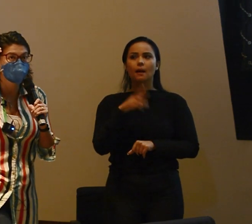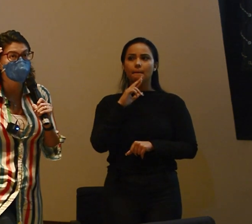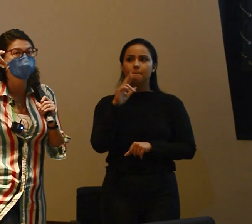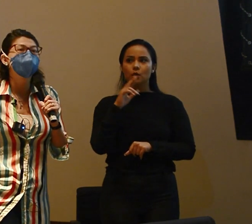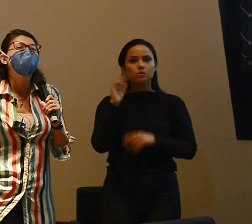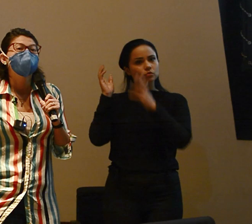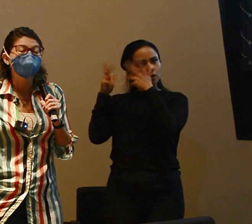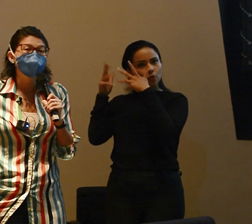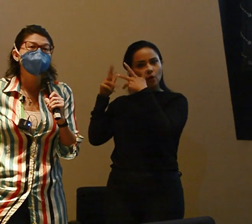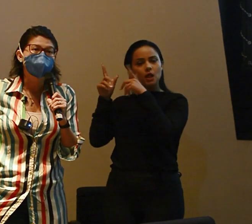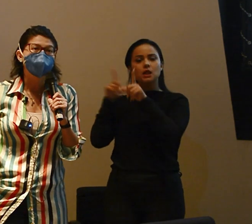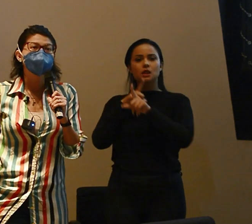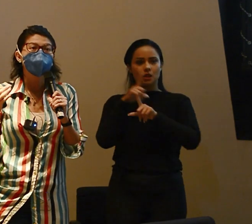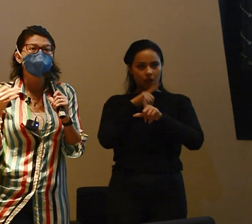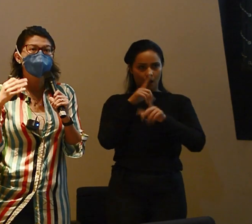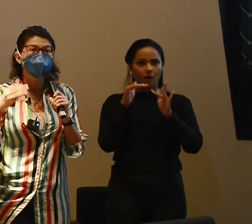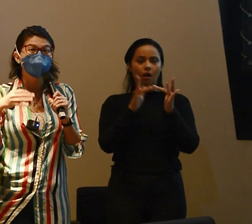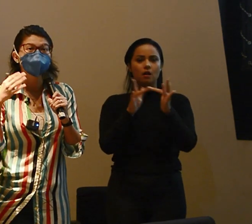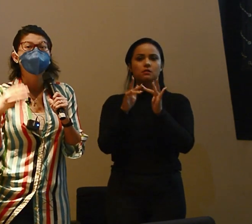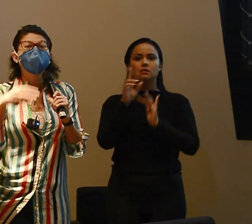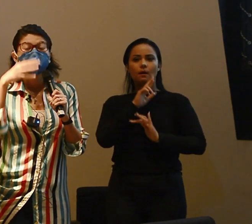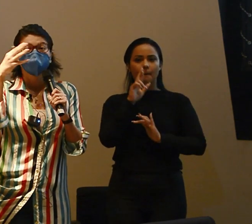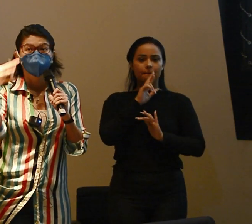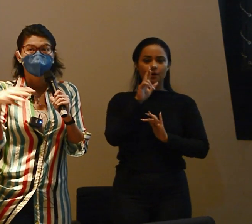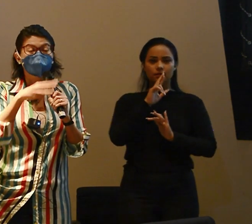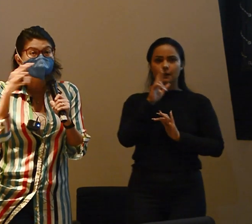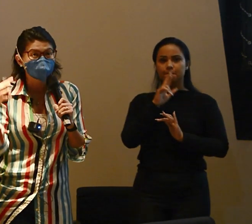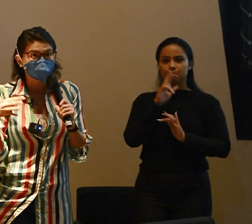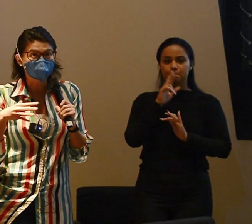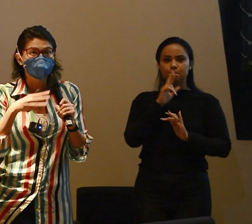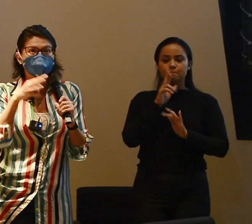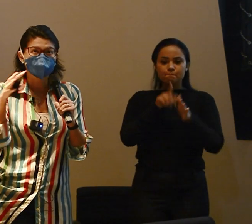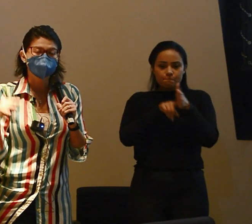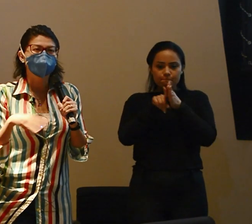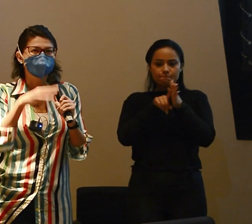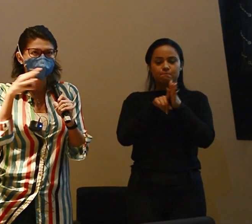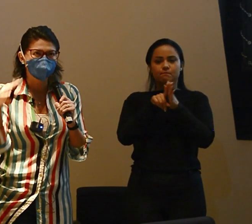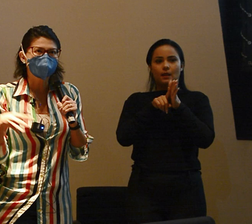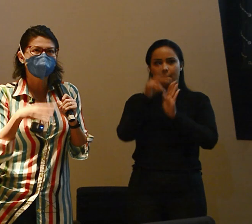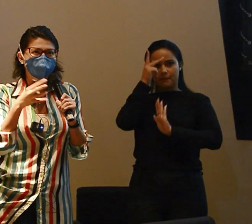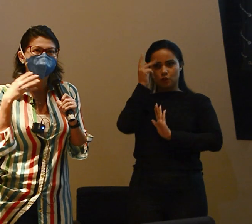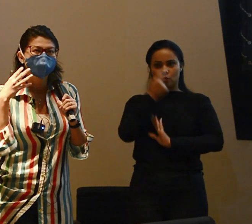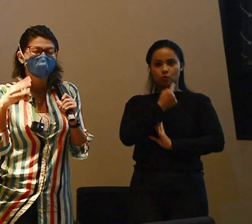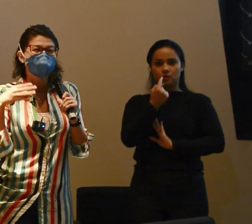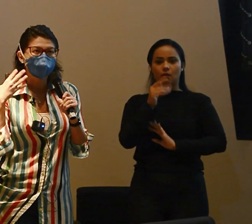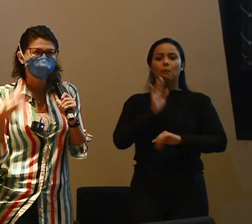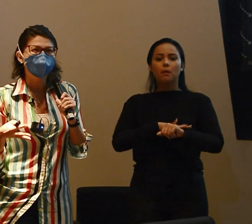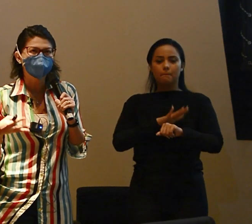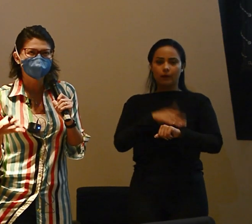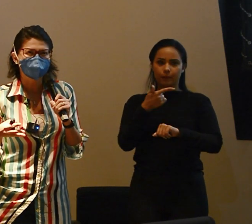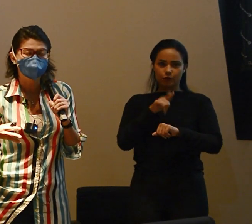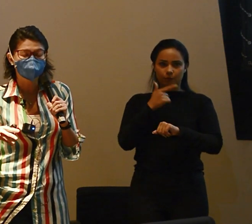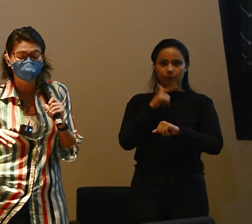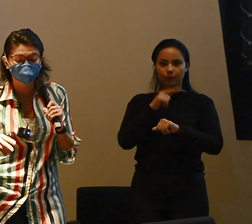dos neurônios, tem sim relação com a resposta clínica, né, com a resposta que a pessoa dá ali,